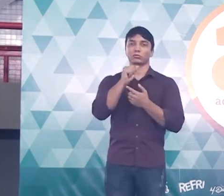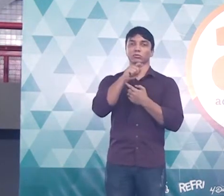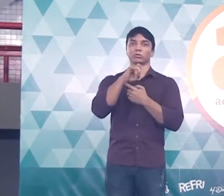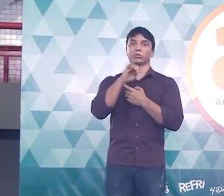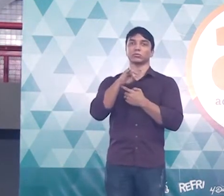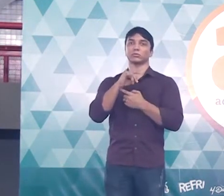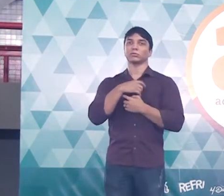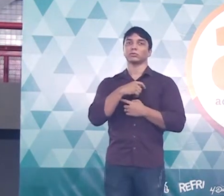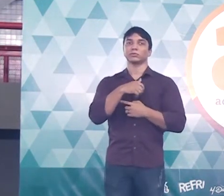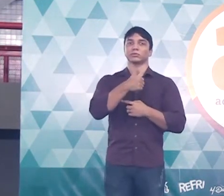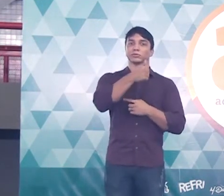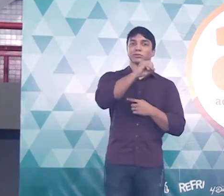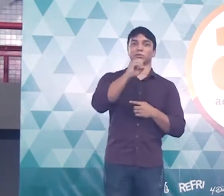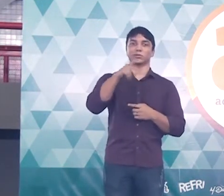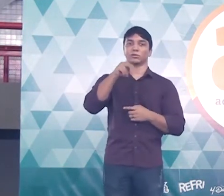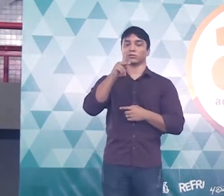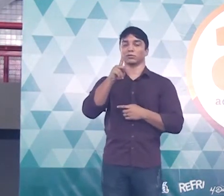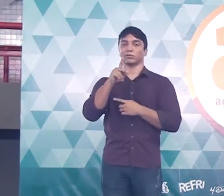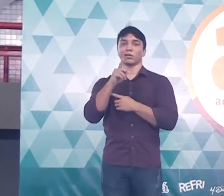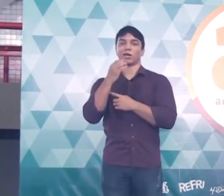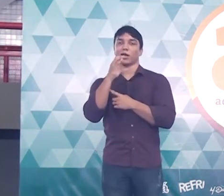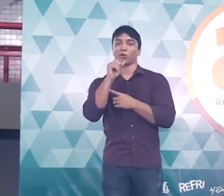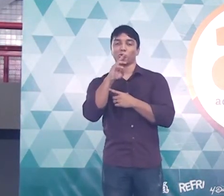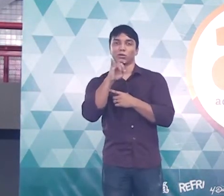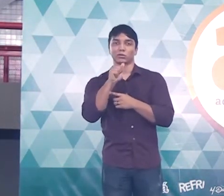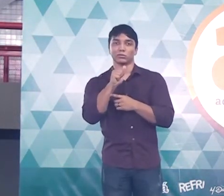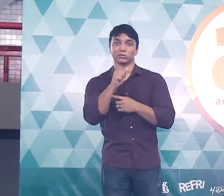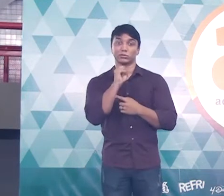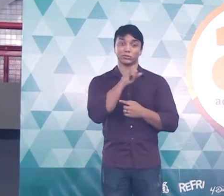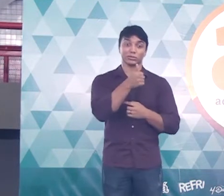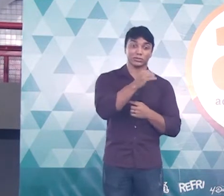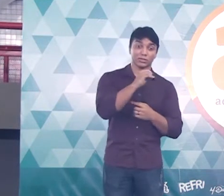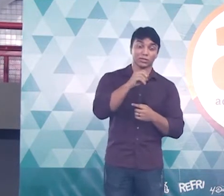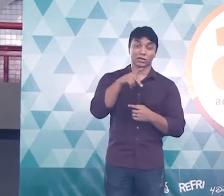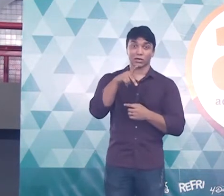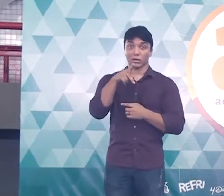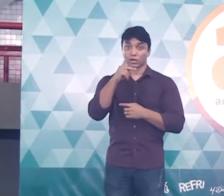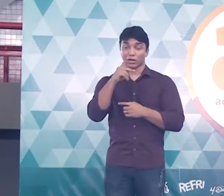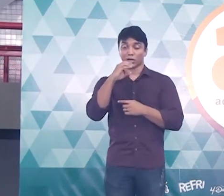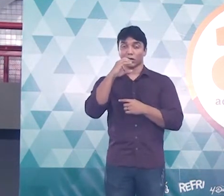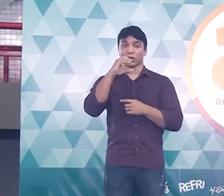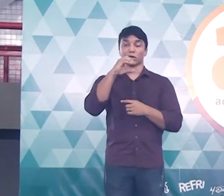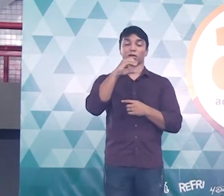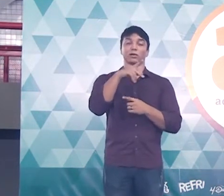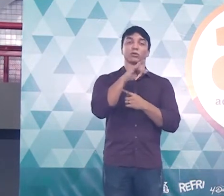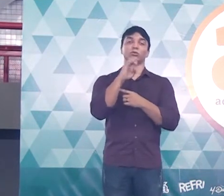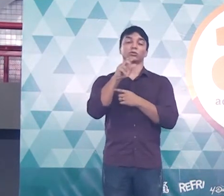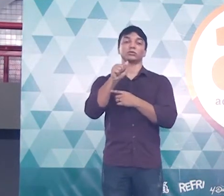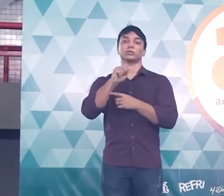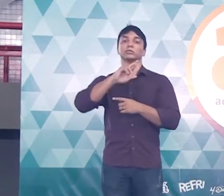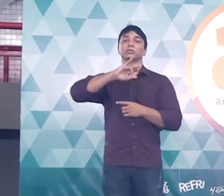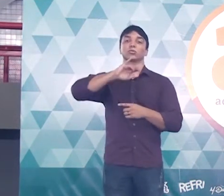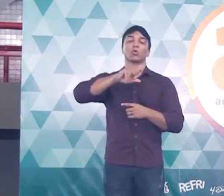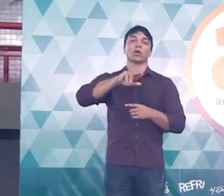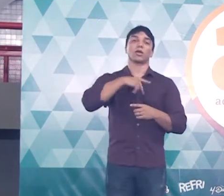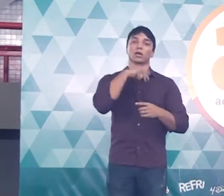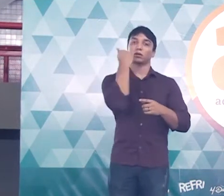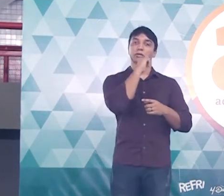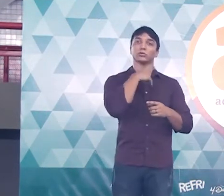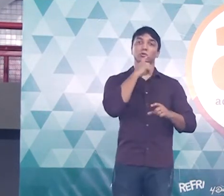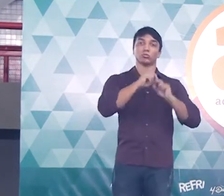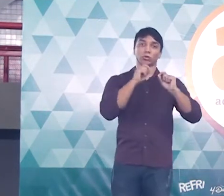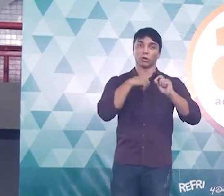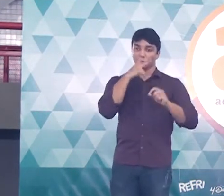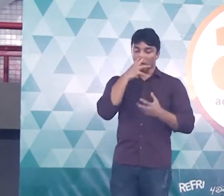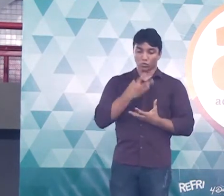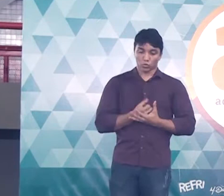100 quilocalorias. Cuidado, viu? 100 quilocalorias, se não é absorvido, se não é transformado em energia, ele